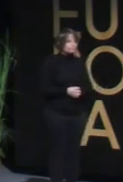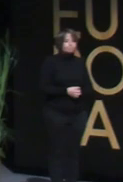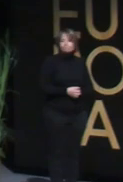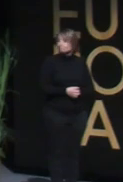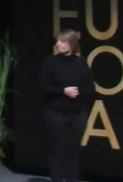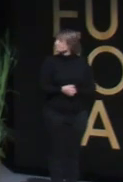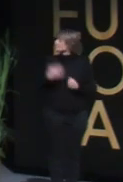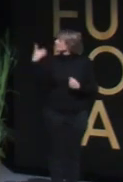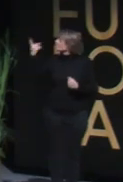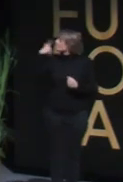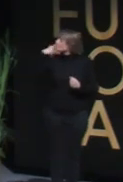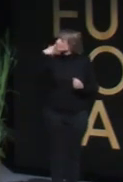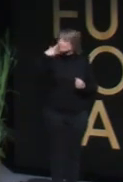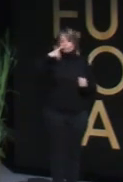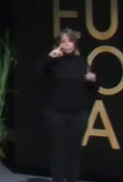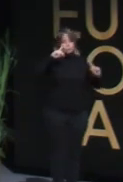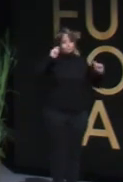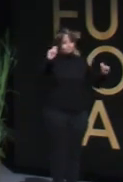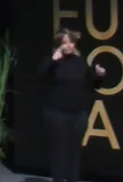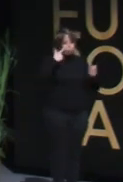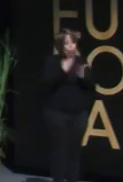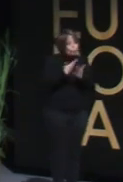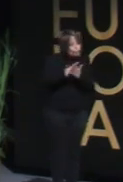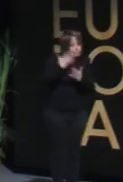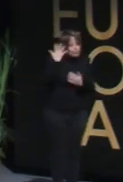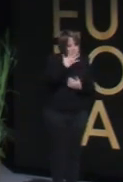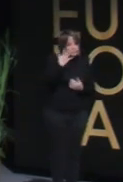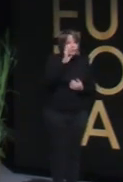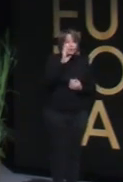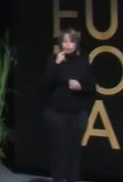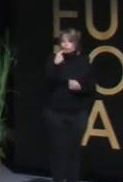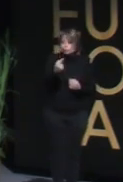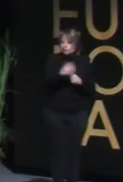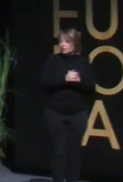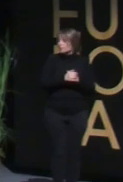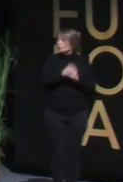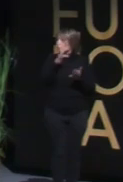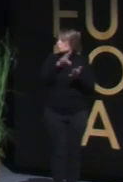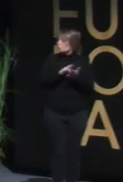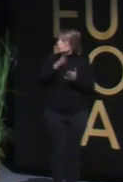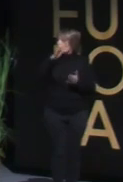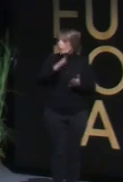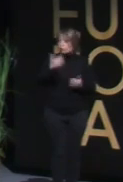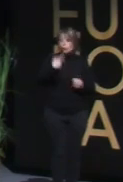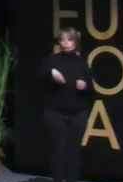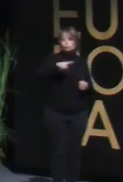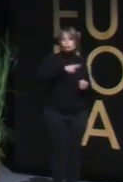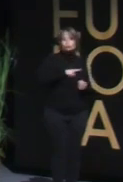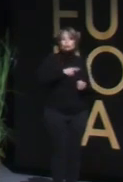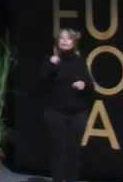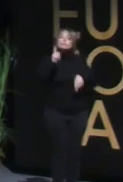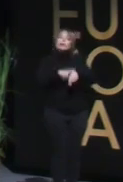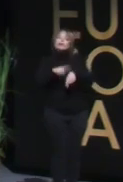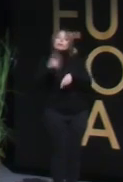Sirenas de alarma. Confirmar sospechas. Era lo que os decía, ¿no? El momento que estamos en este modo de, ¿a qué hora